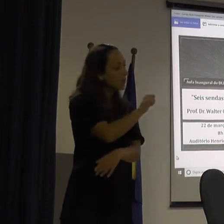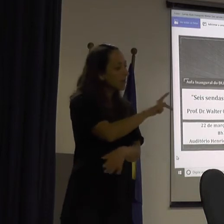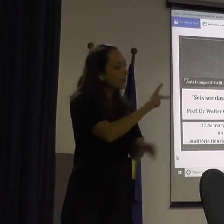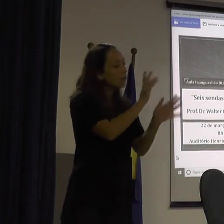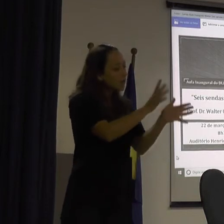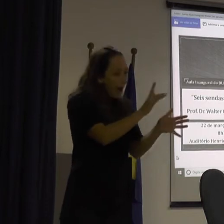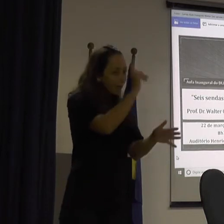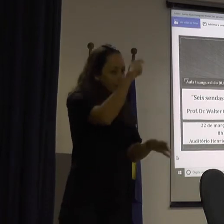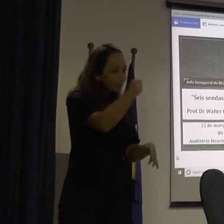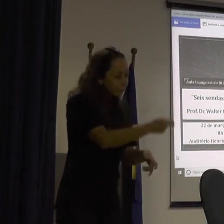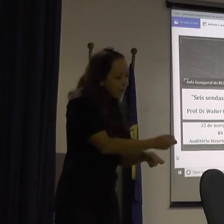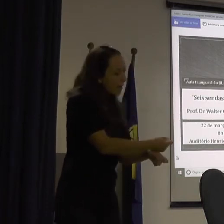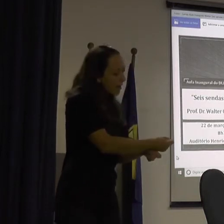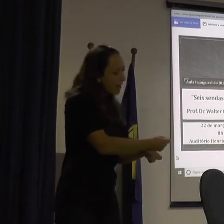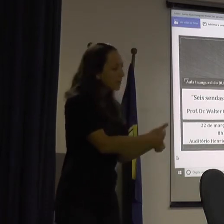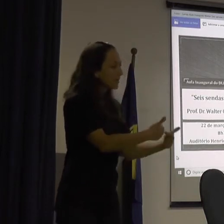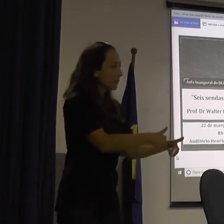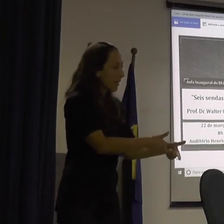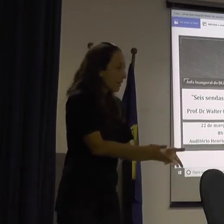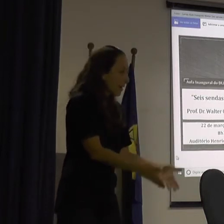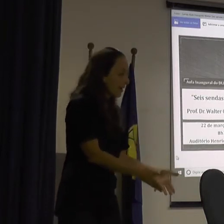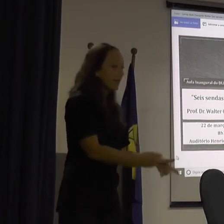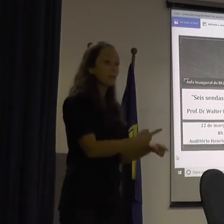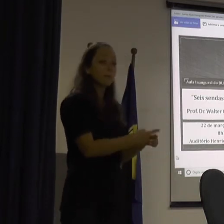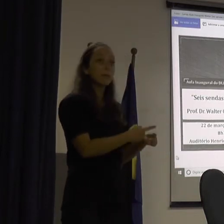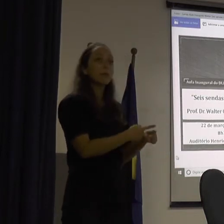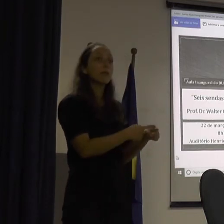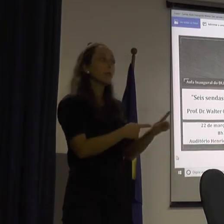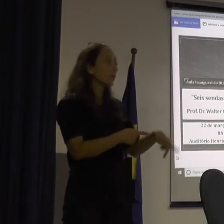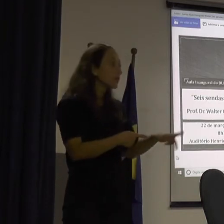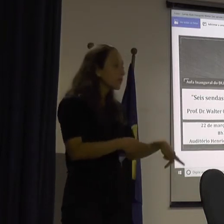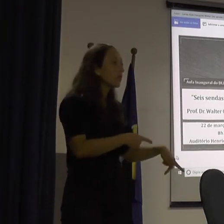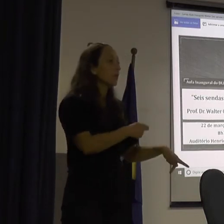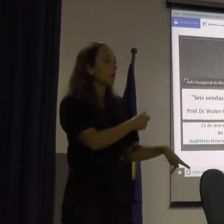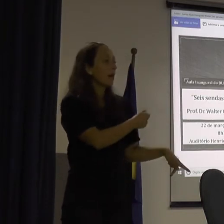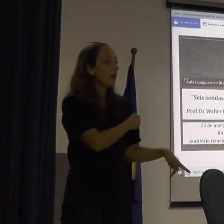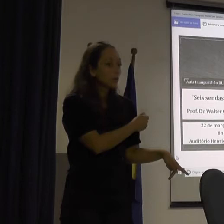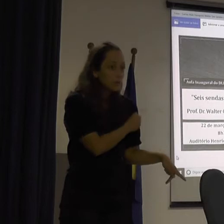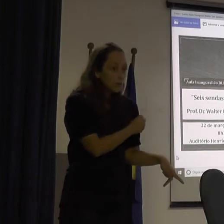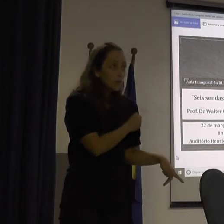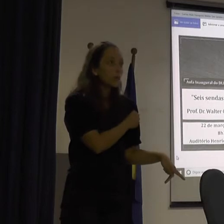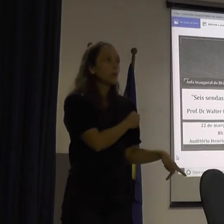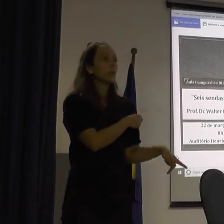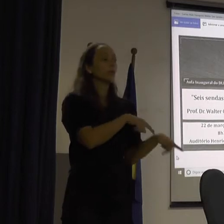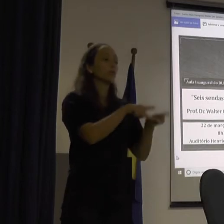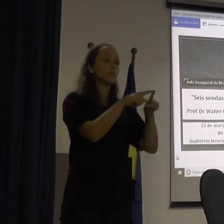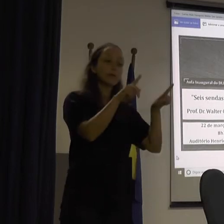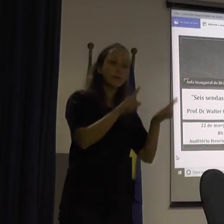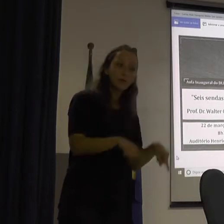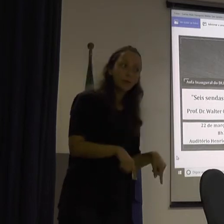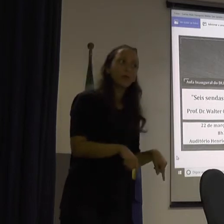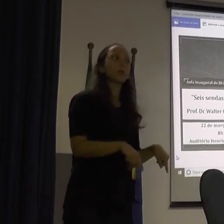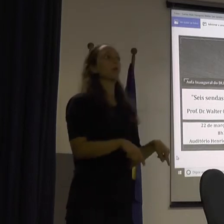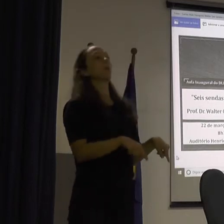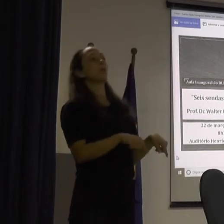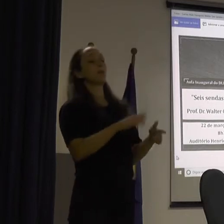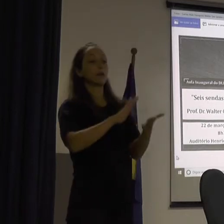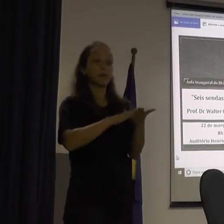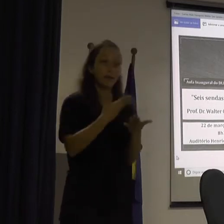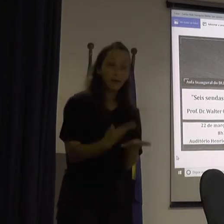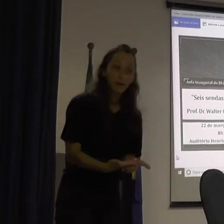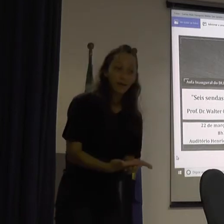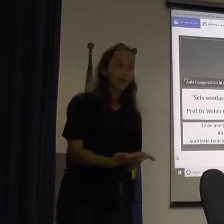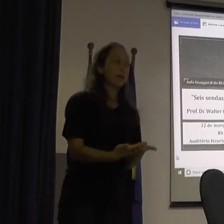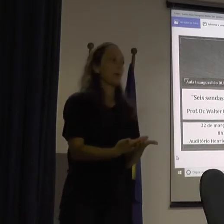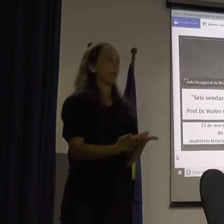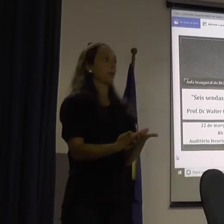que, afinal, são os professores, são os estudantes, né, são os técnicos, os